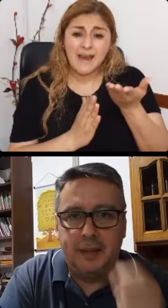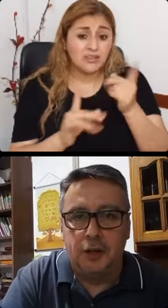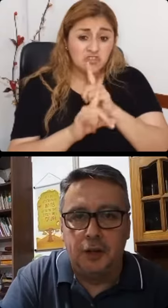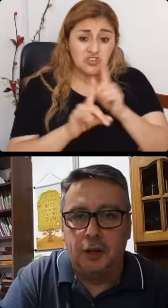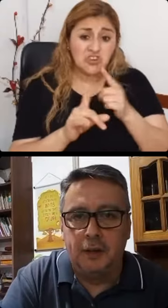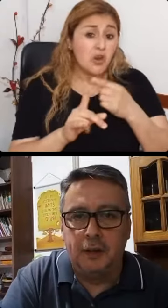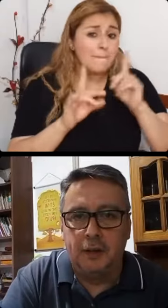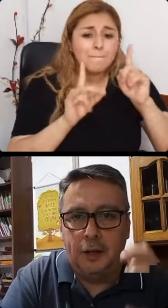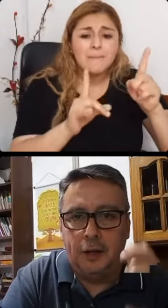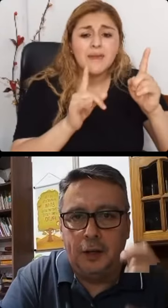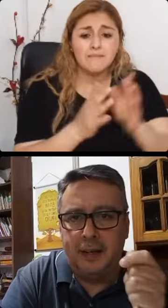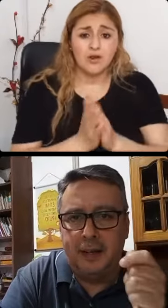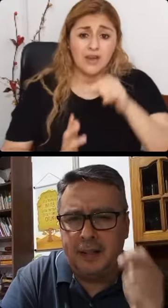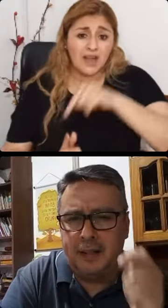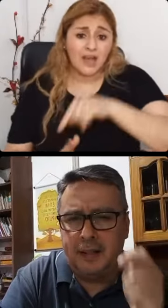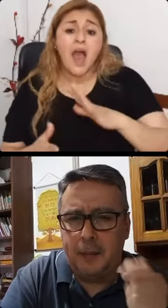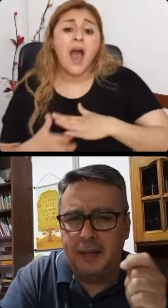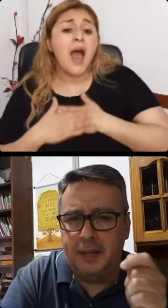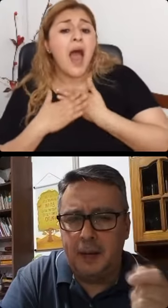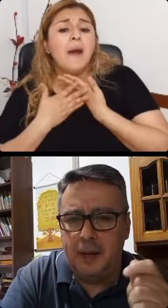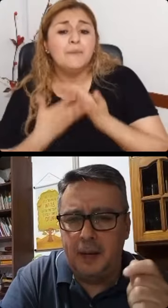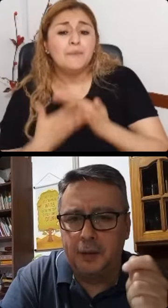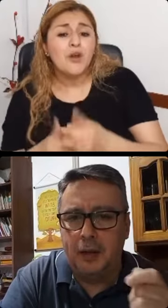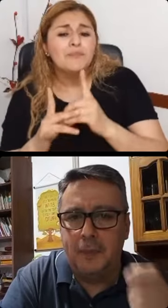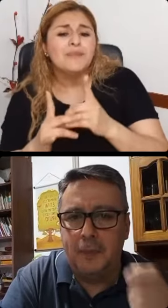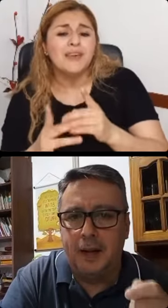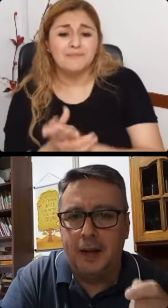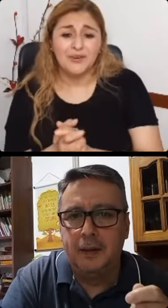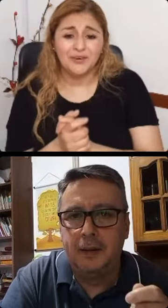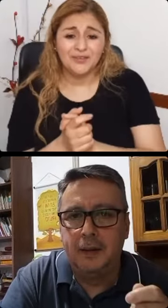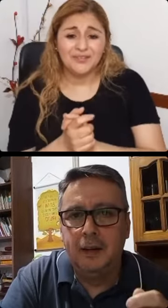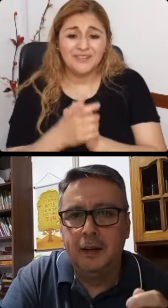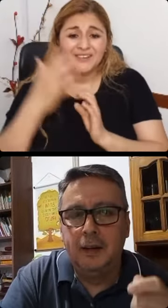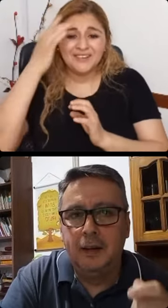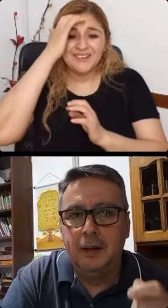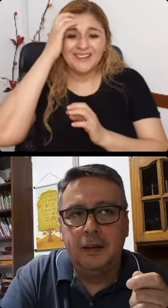de atención esa nota que traía porque se había portado mal